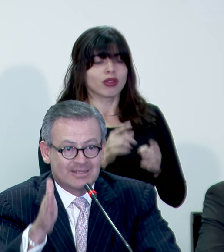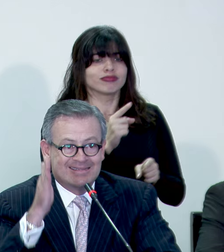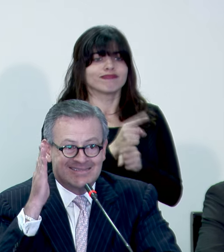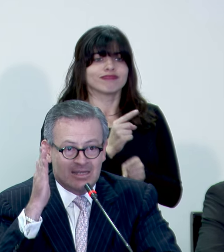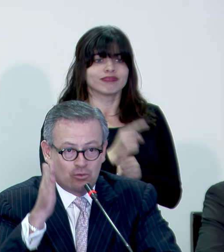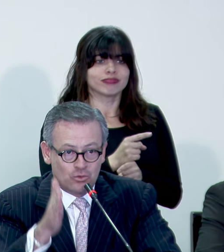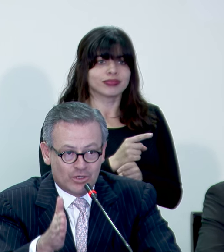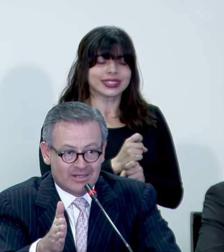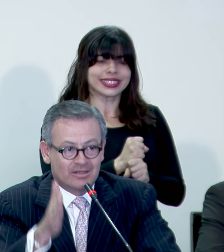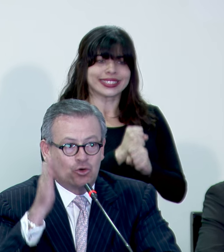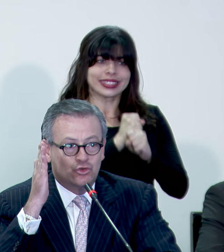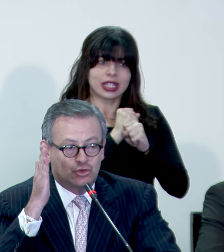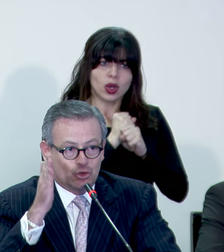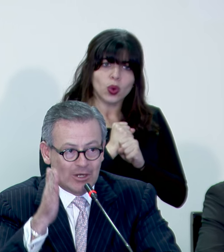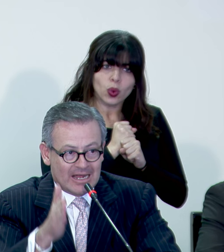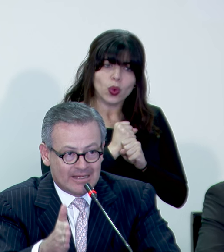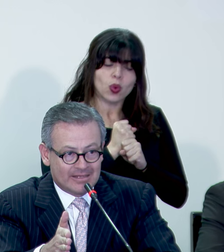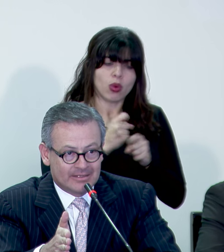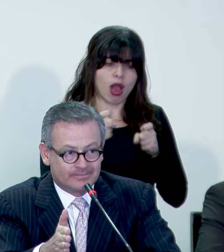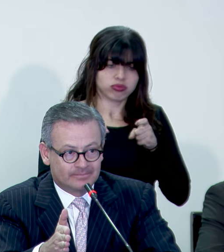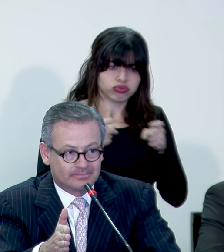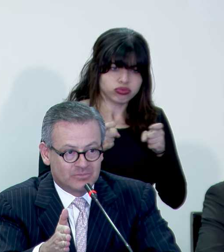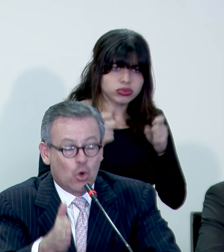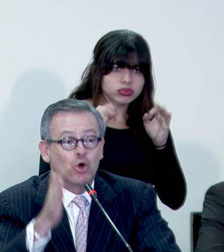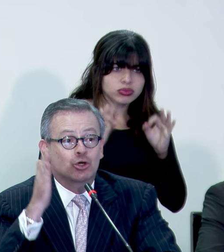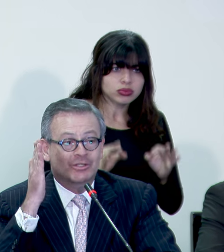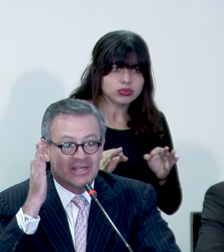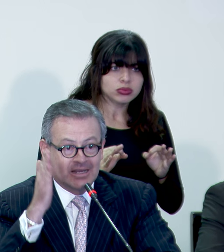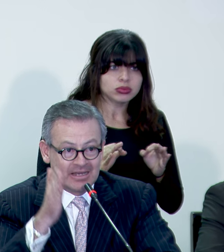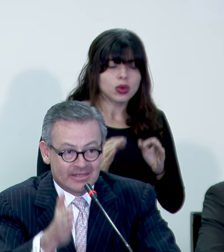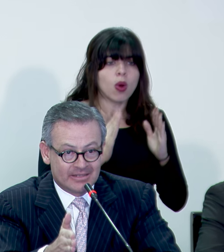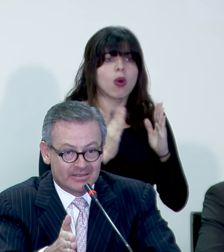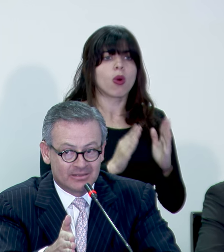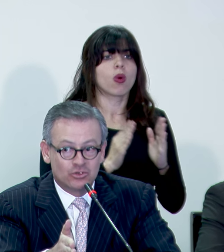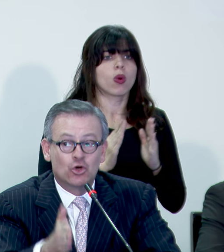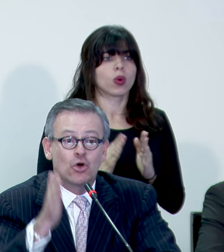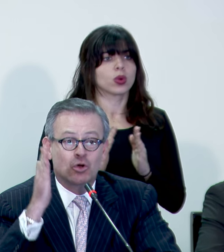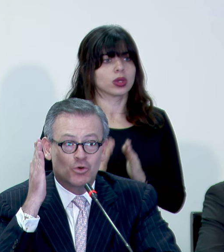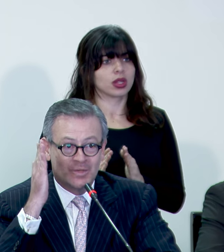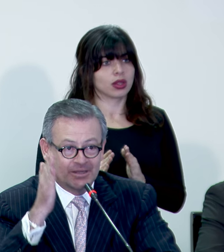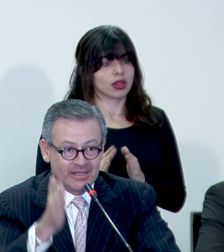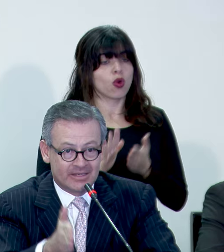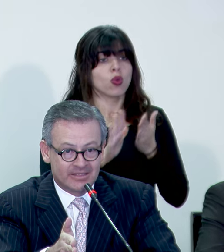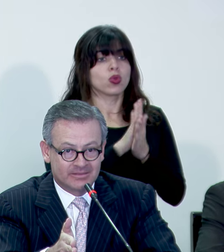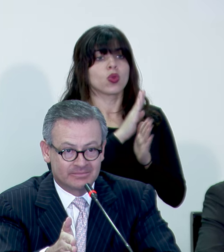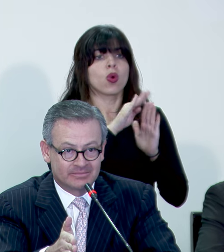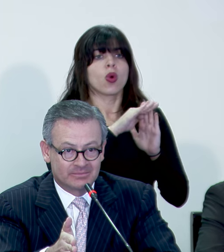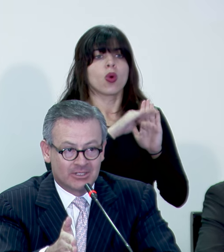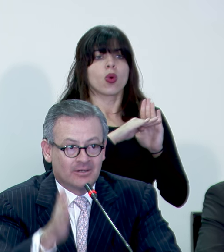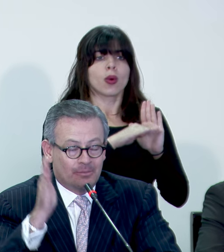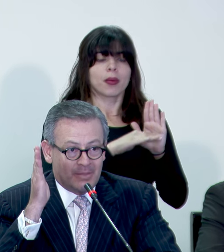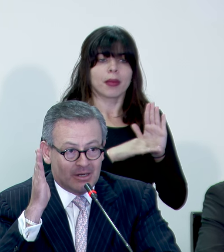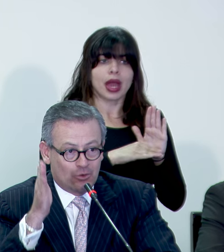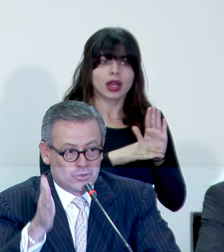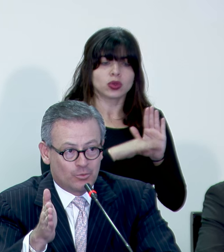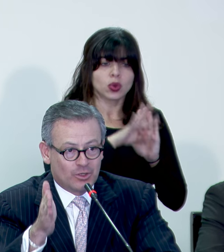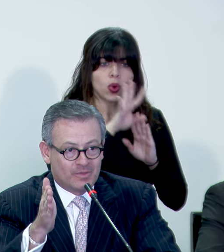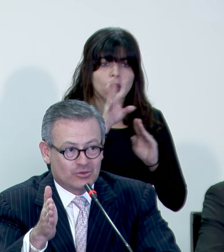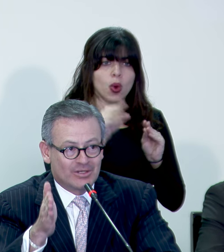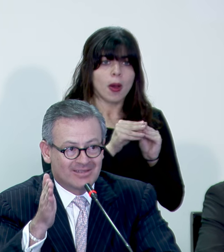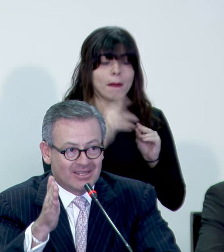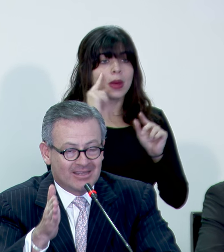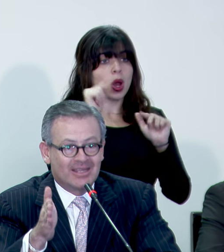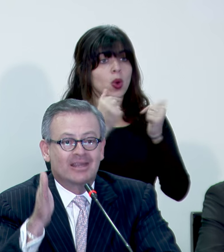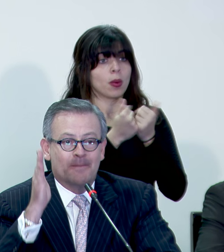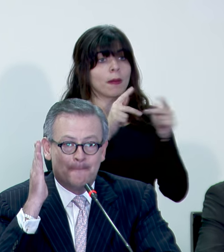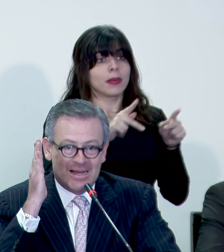oportuna, segura, controlada, ordenada, documentada para un grupo de